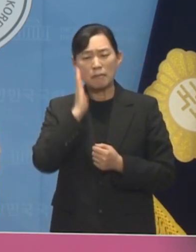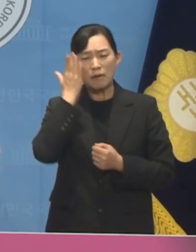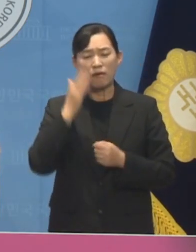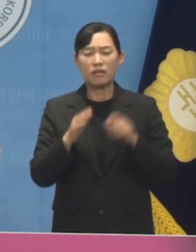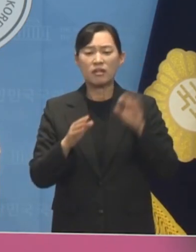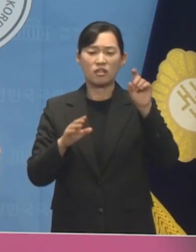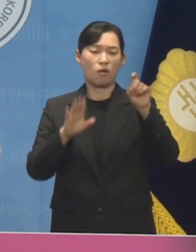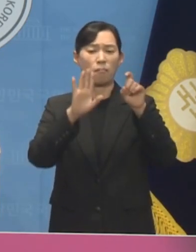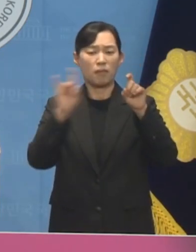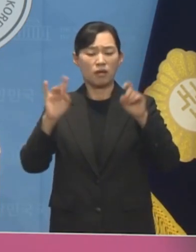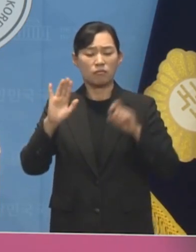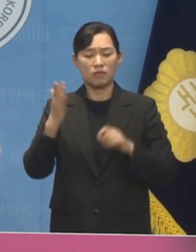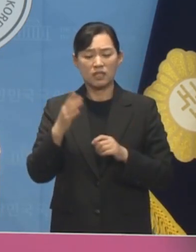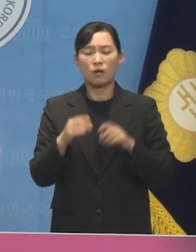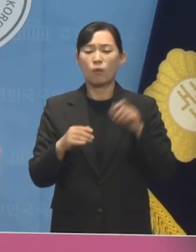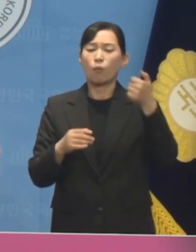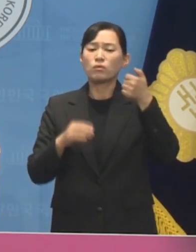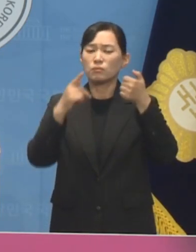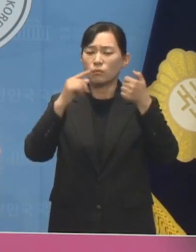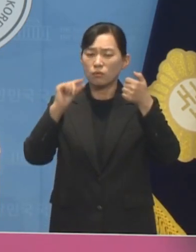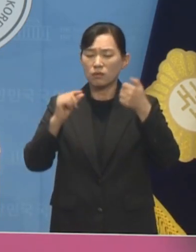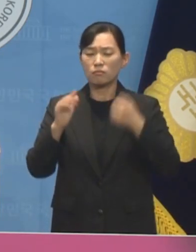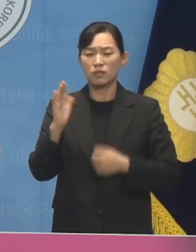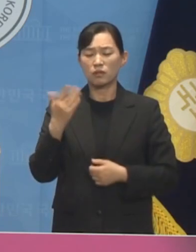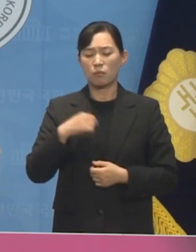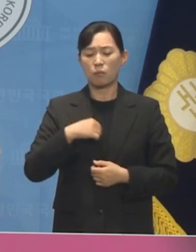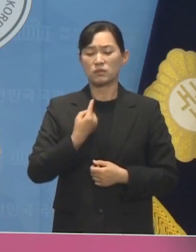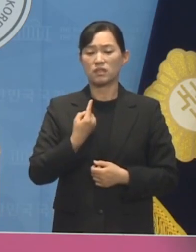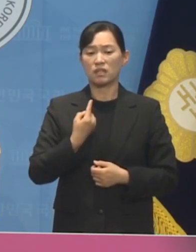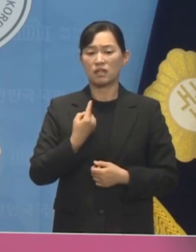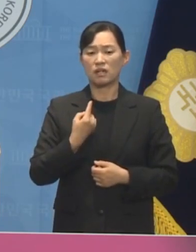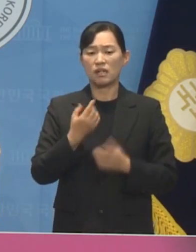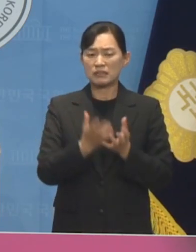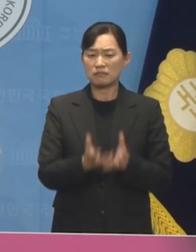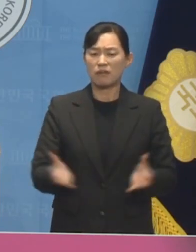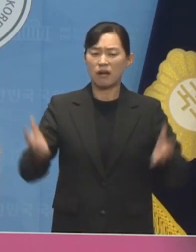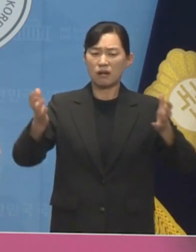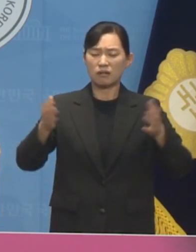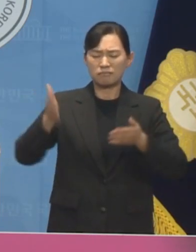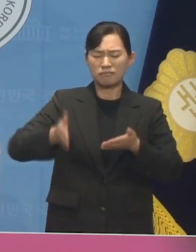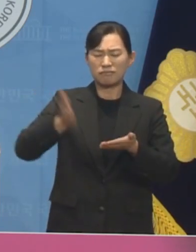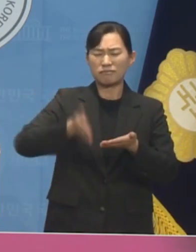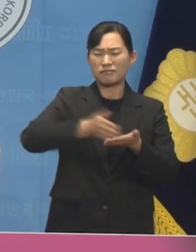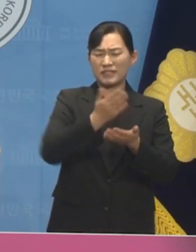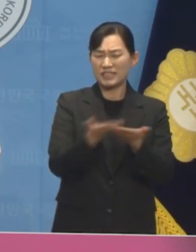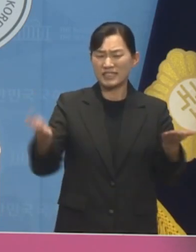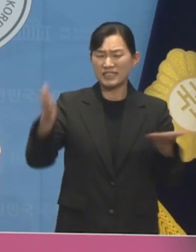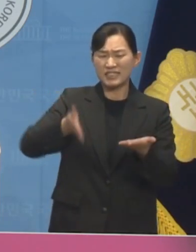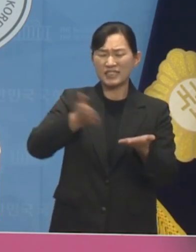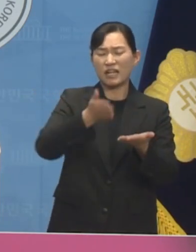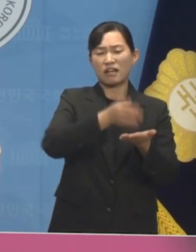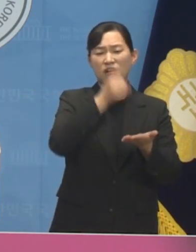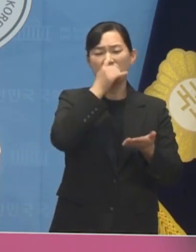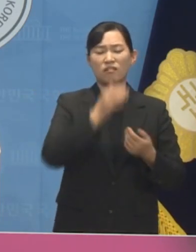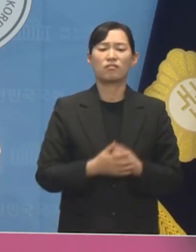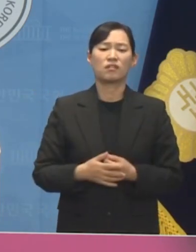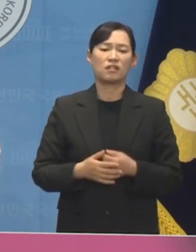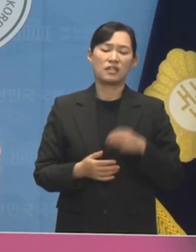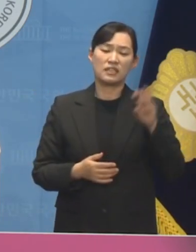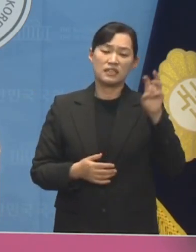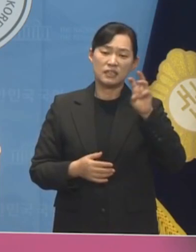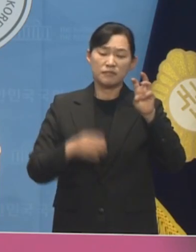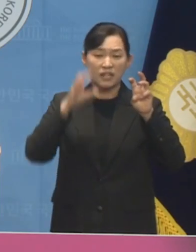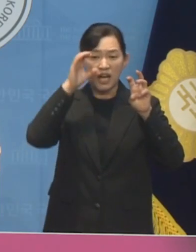불어 50kg가 되고 50kg의 미역을 1명의 조리원이 대형 도마에 놓고 난도질을 합니다. 30개가 들어있는